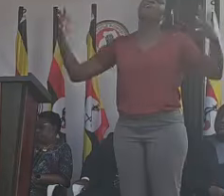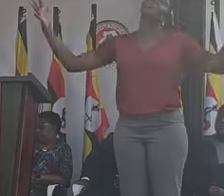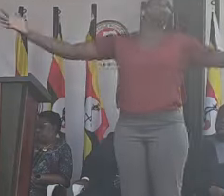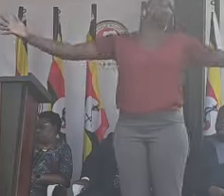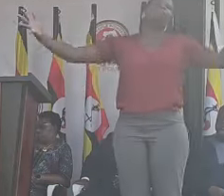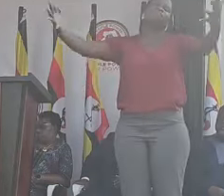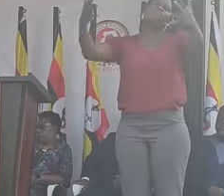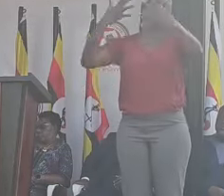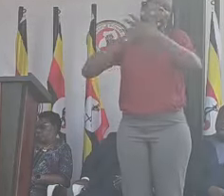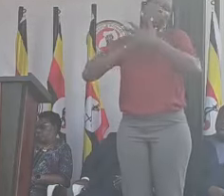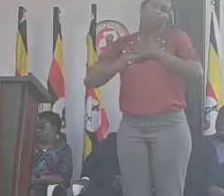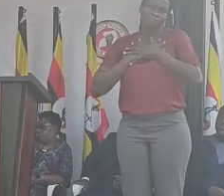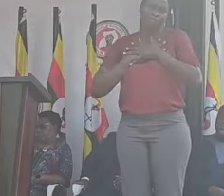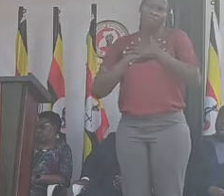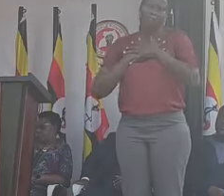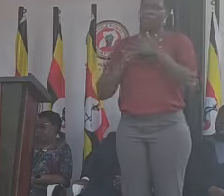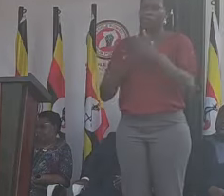mujanjudde bwe muti.